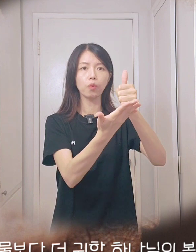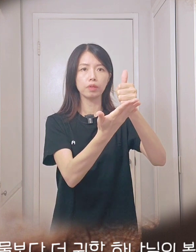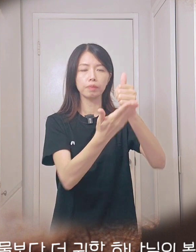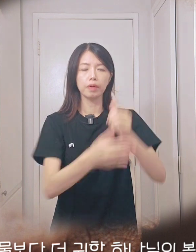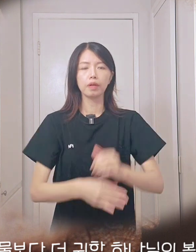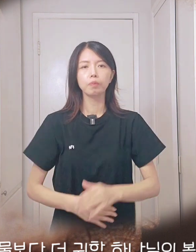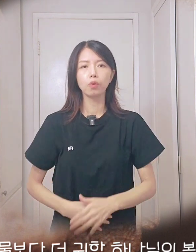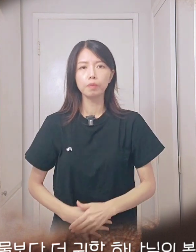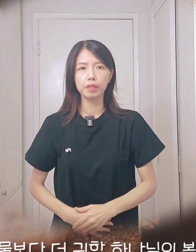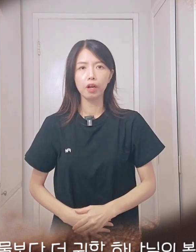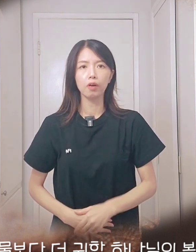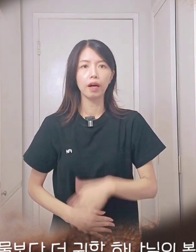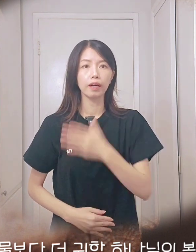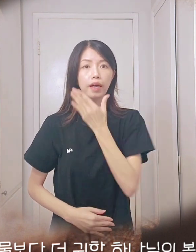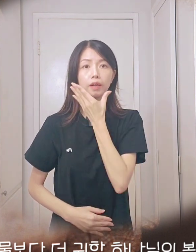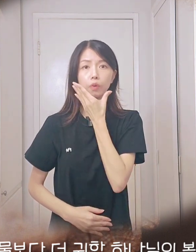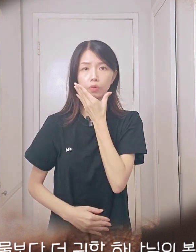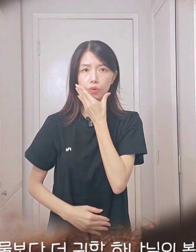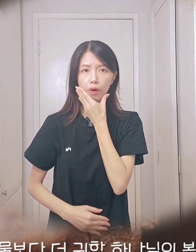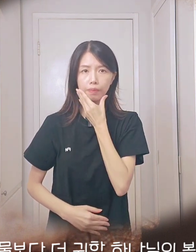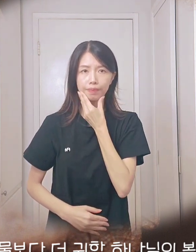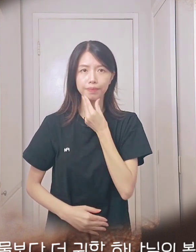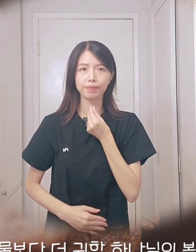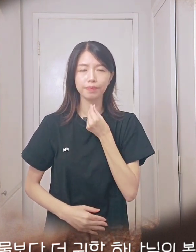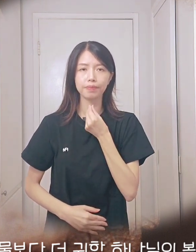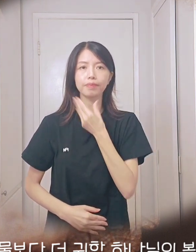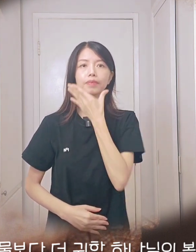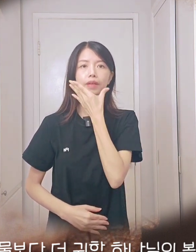하나님의 복음. 복음은요, 아까 행복 수어.